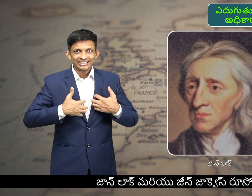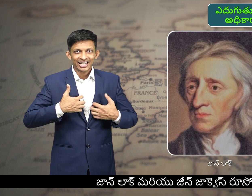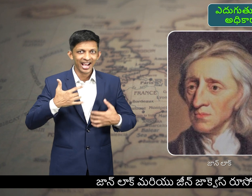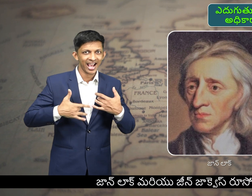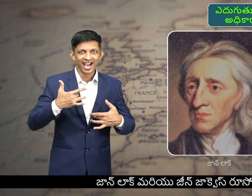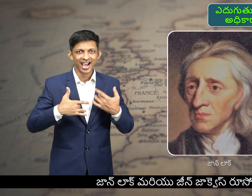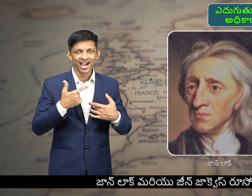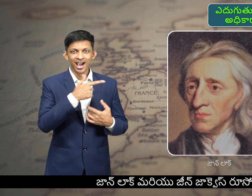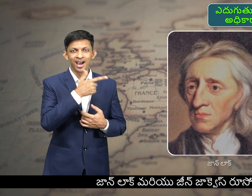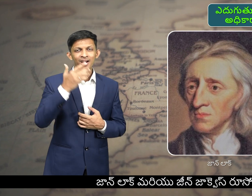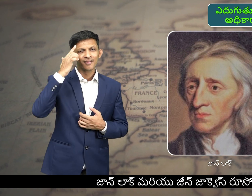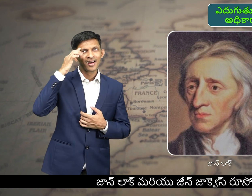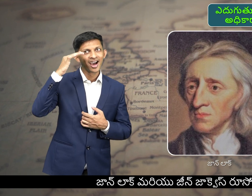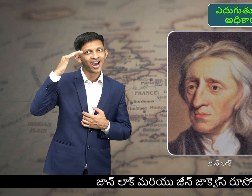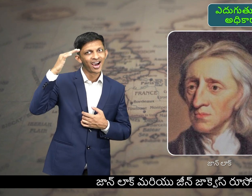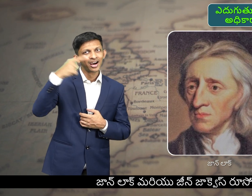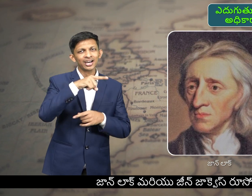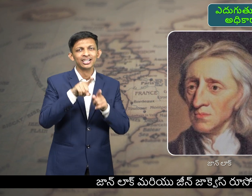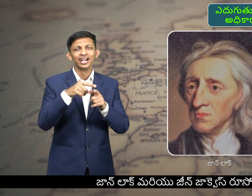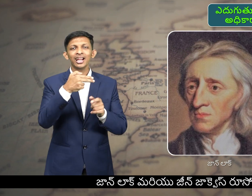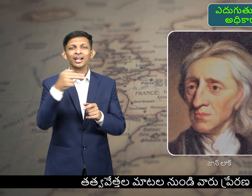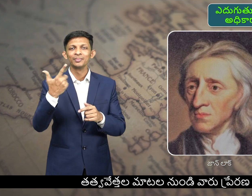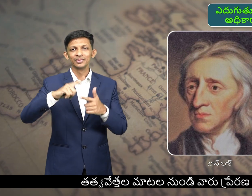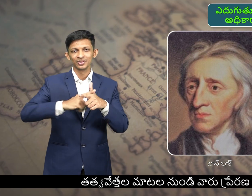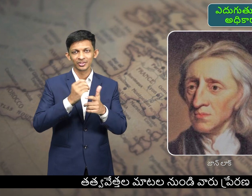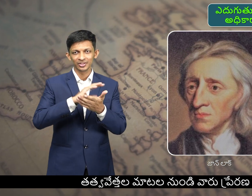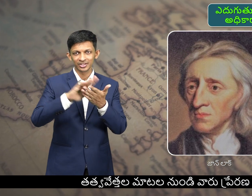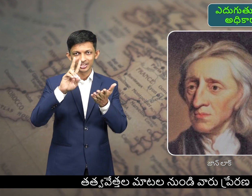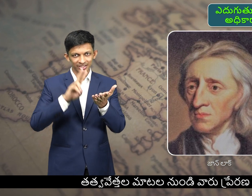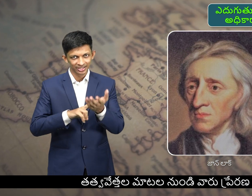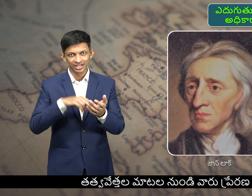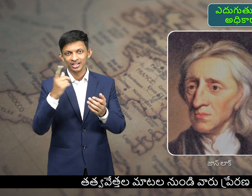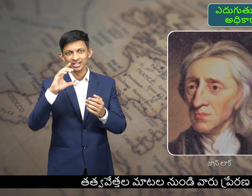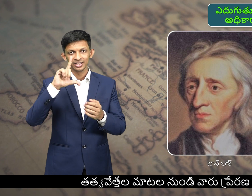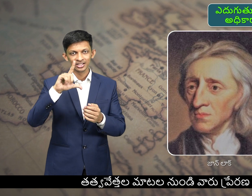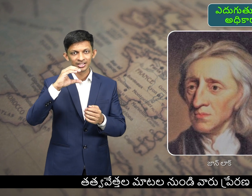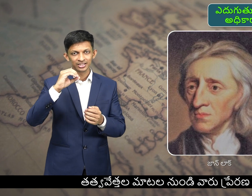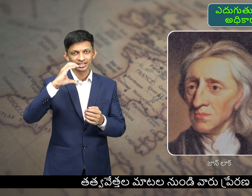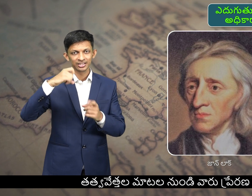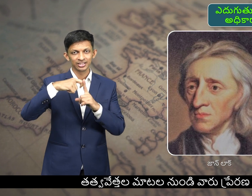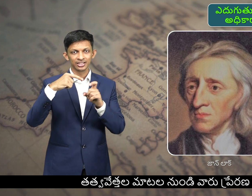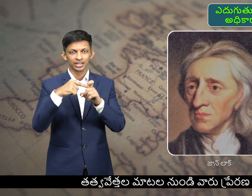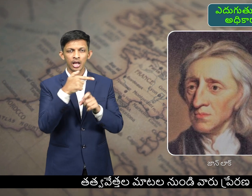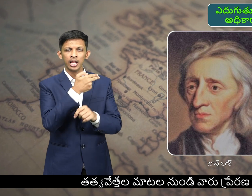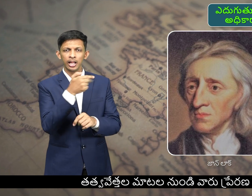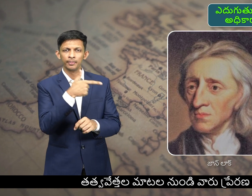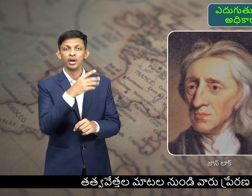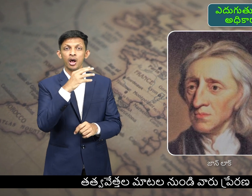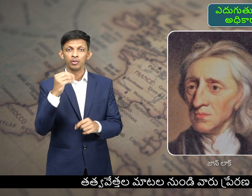జాన్ లాక్ మరియు జీన్ జాక్వెస్ రూసో వంటి తత్వవేత్తల మాటల నుండి వారు ప్రేరణ పొందారు.